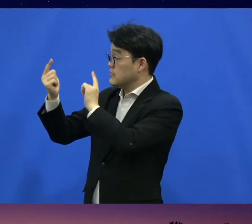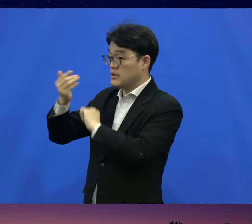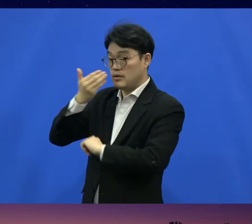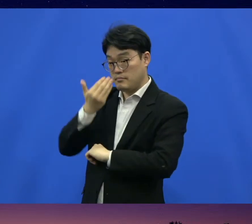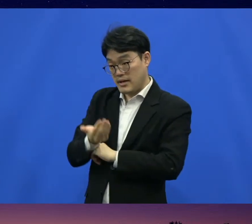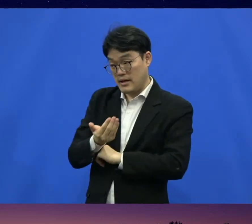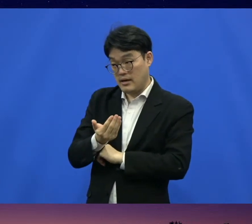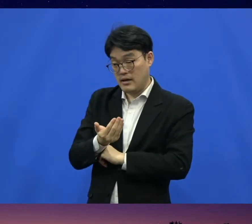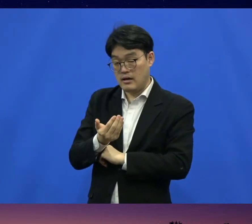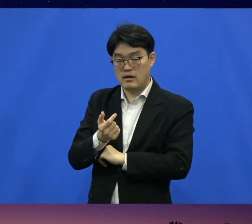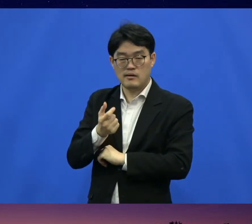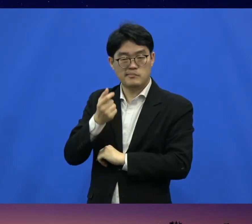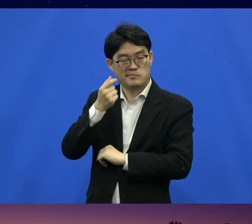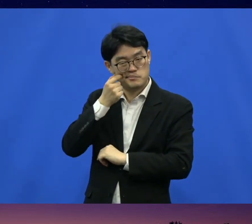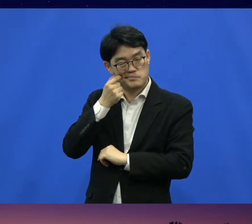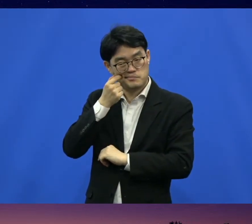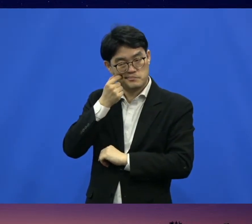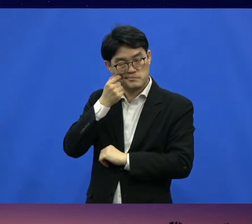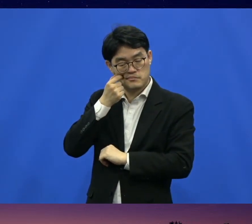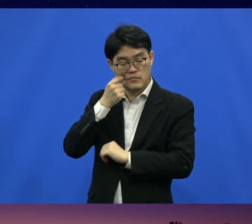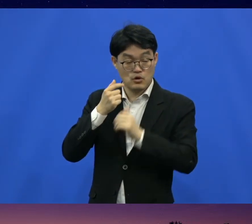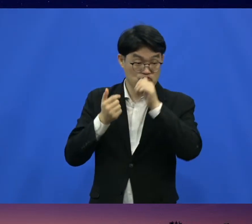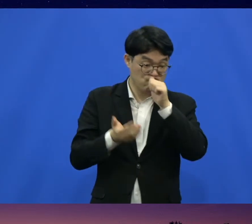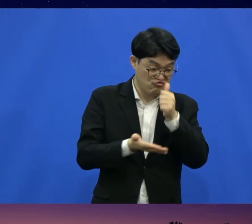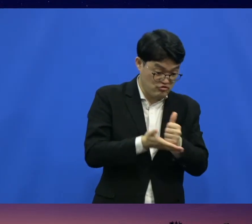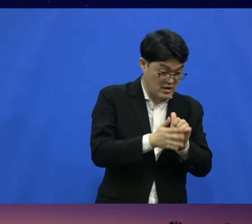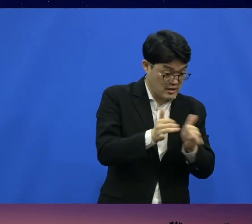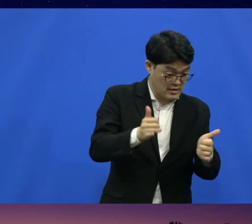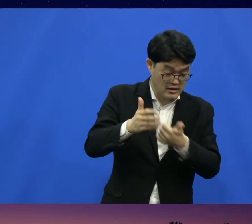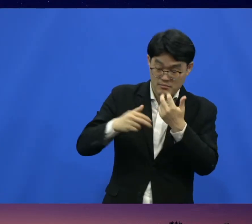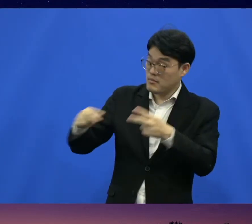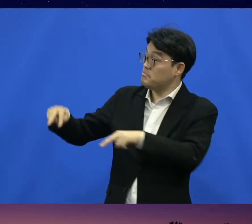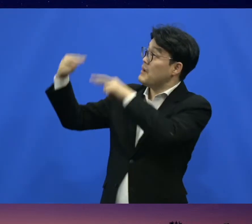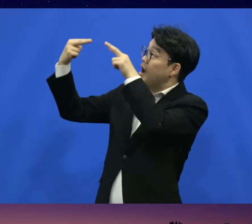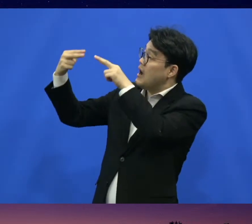그래서 하나님과 우리의 그 갭이 있기 때문에 그 간격을